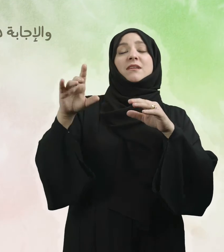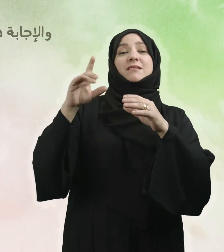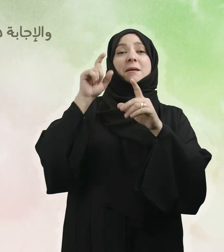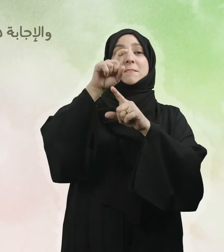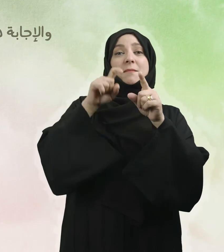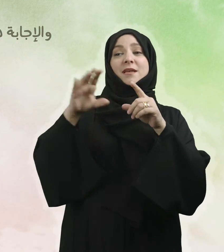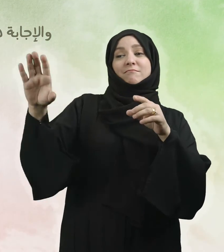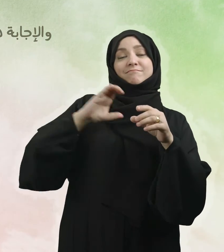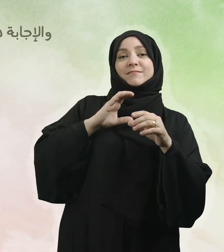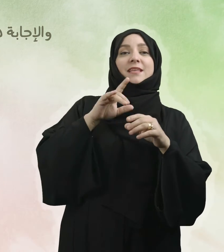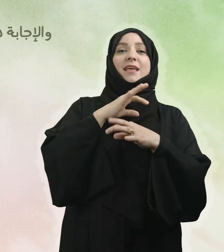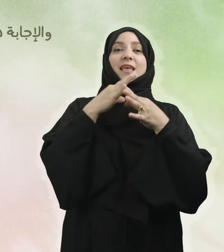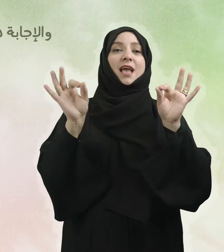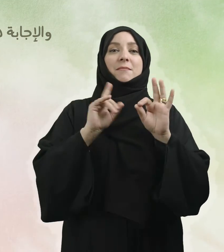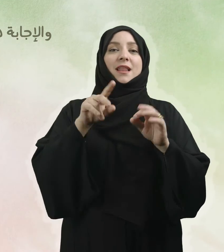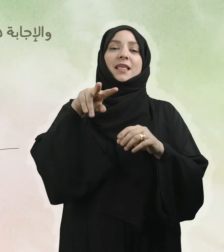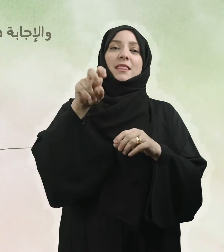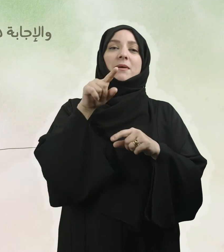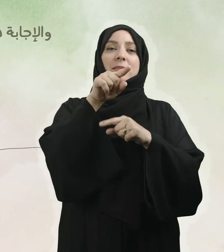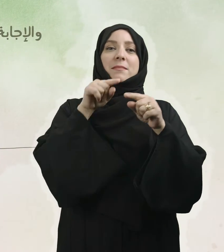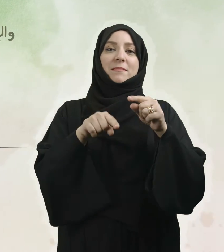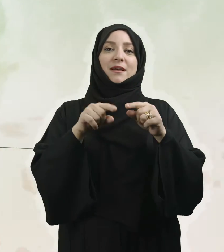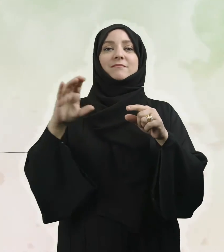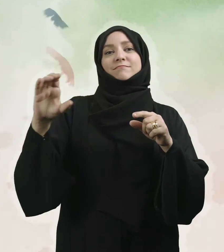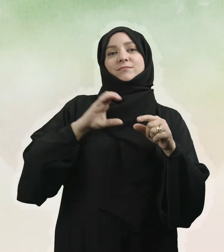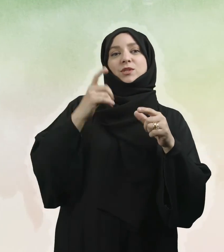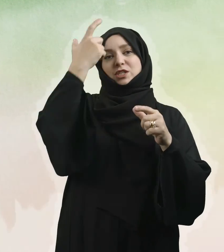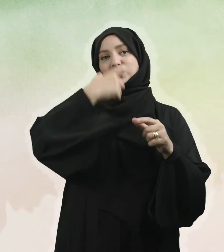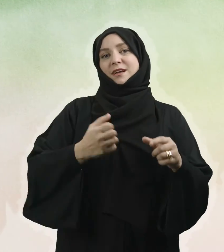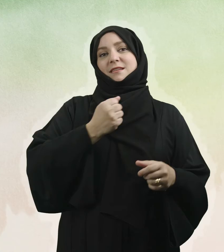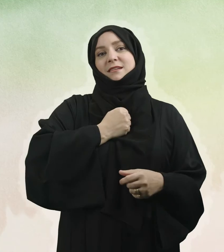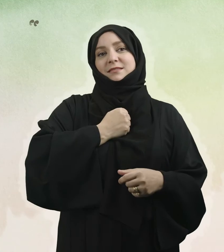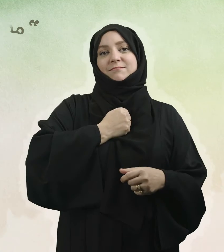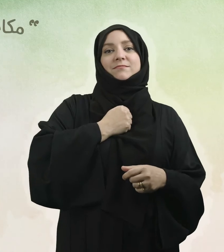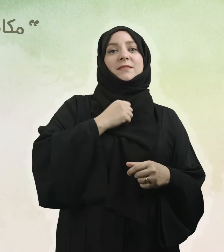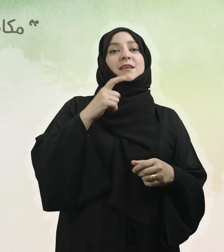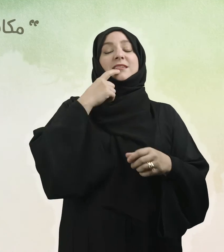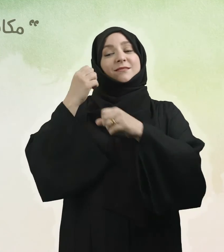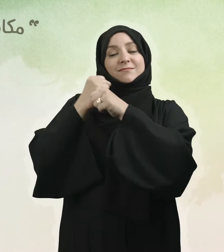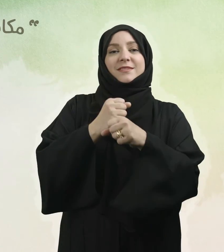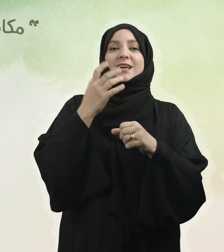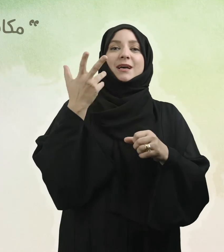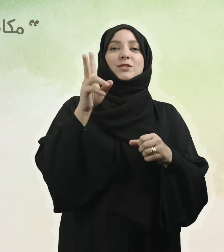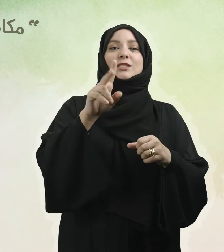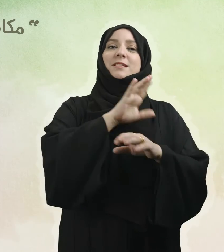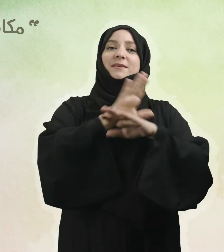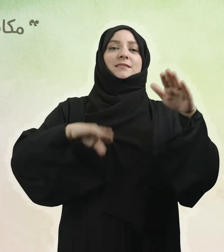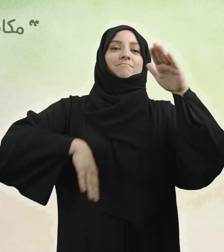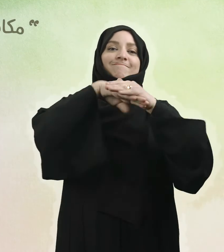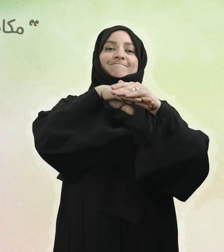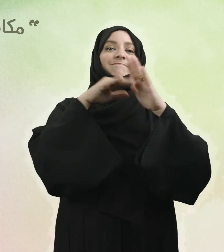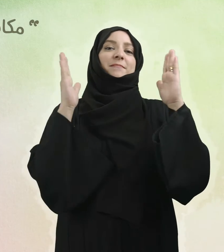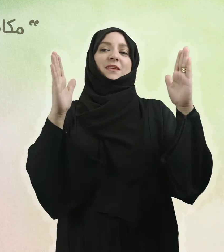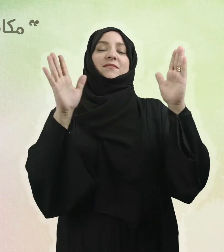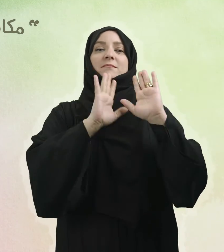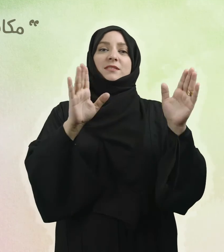عليه هو 80% من الراتب الخاضع للاستقطاع، ولكن يتم صرف مكافأة التقاعد للمؤمن عليه